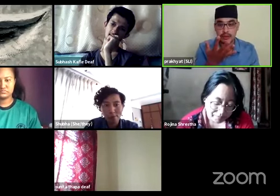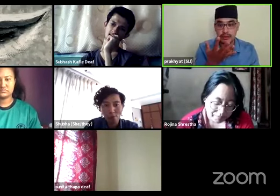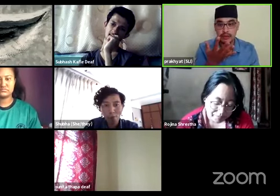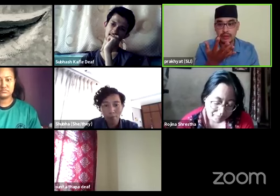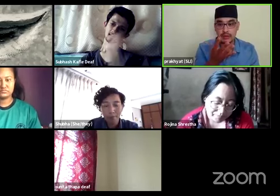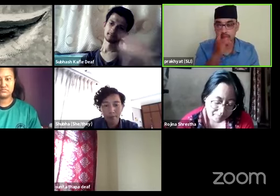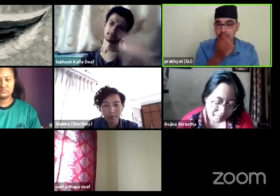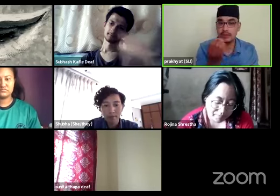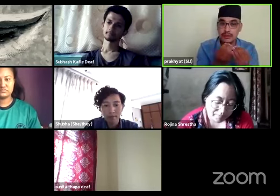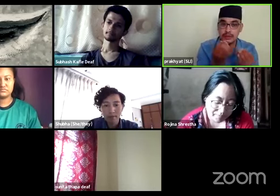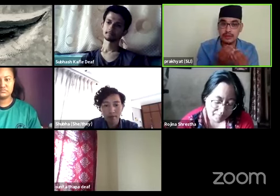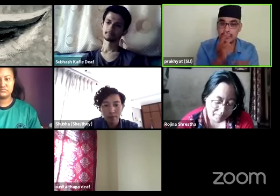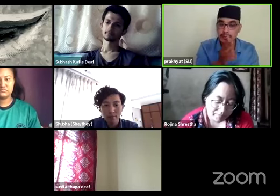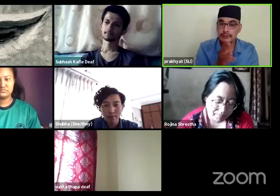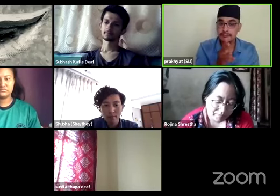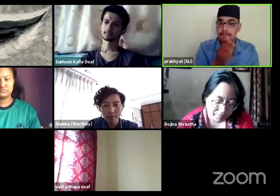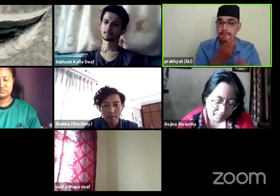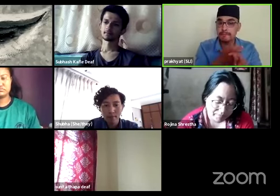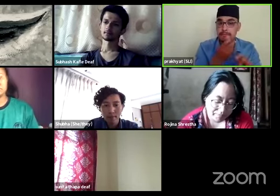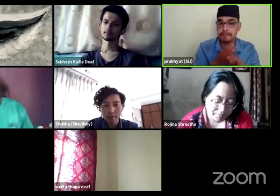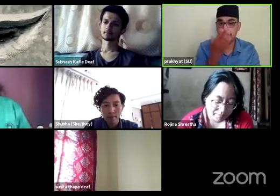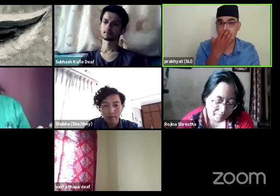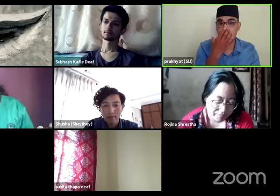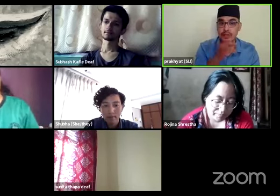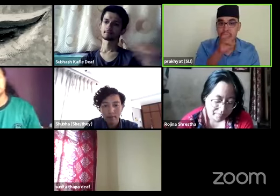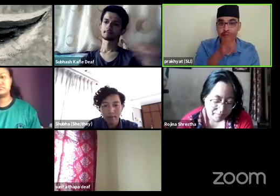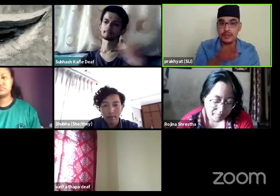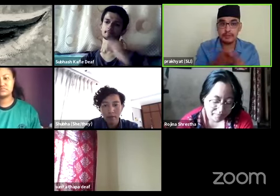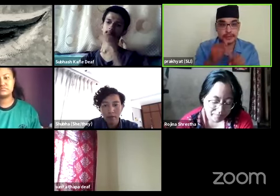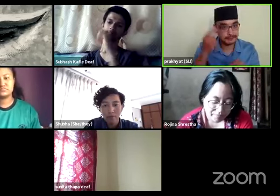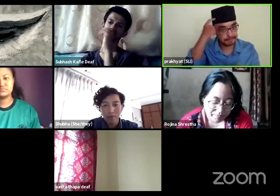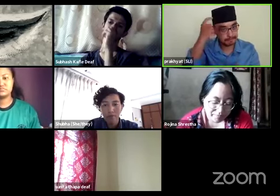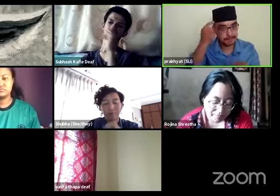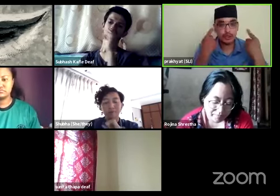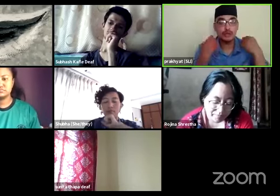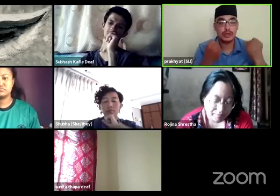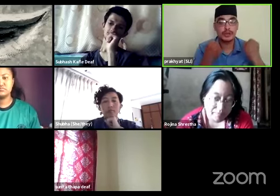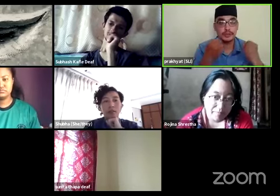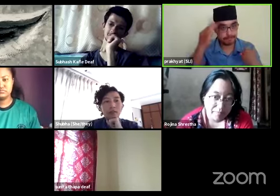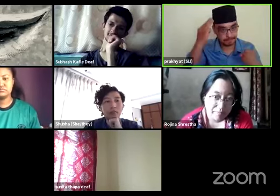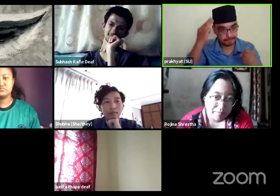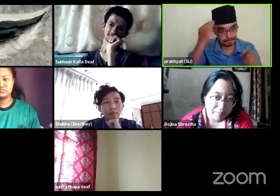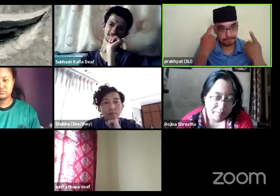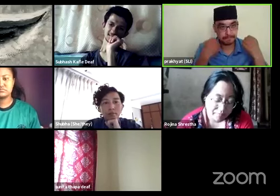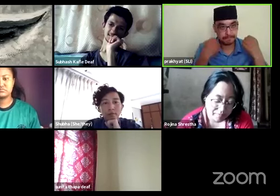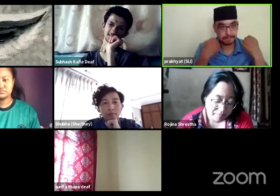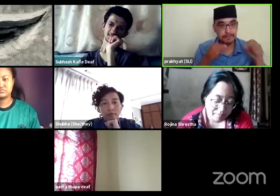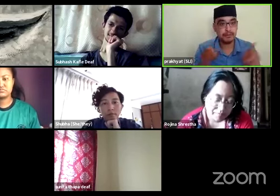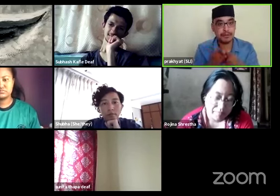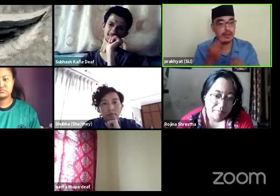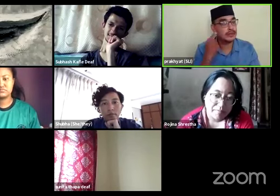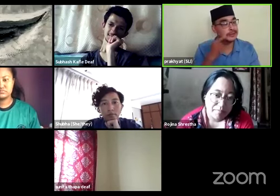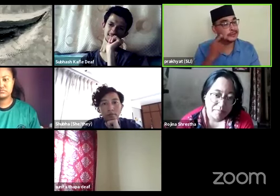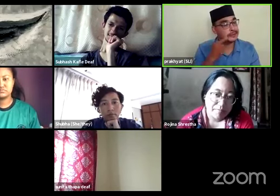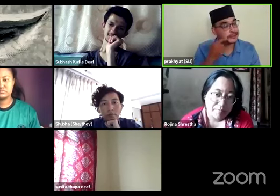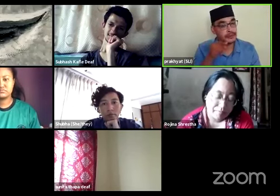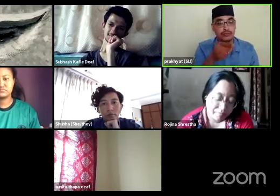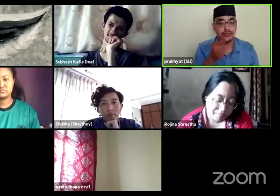अब त्यसले निम्त्याउन सक्ने मेन्टल हेल्थको यु नो योसँग दिन दिनदिनै